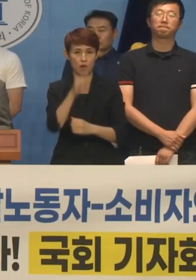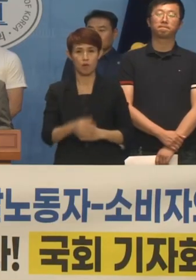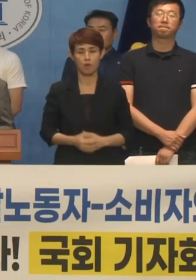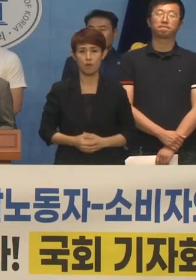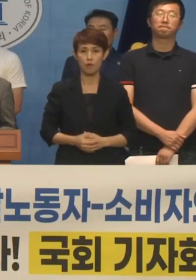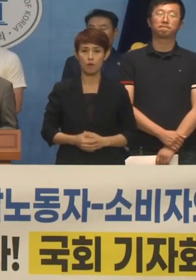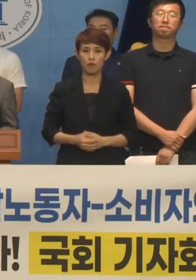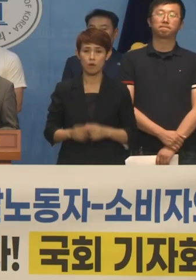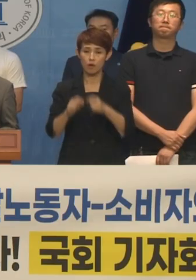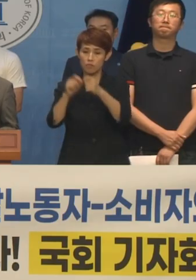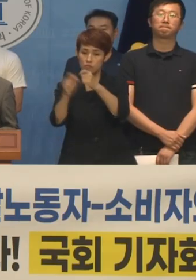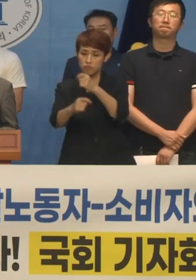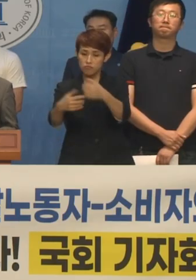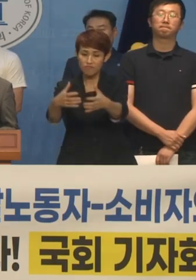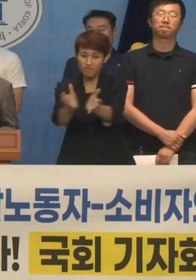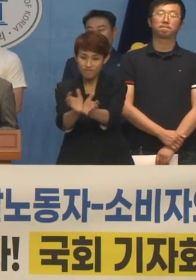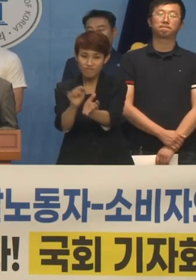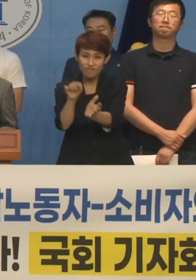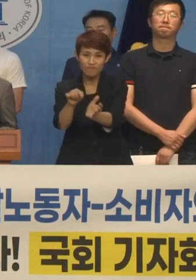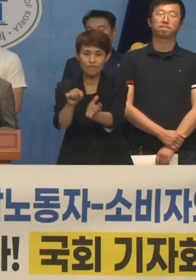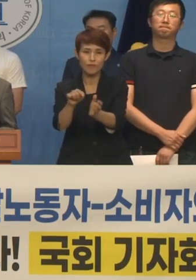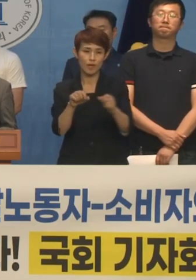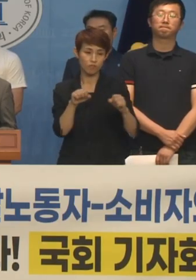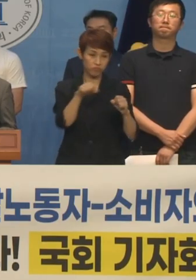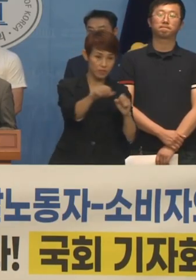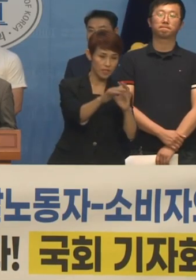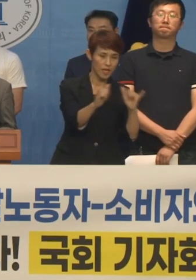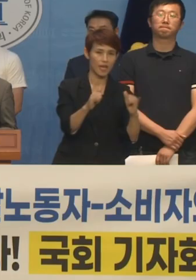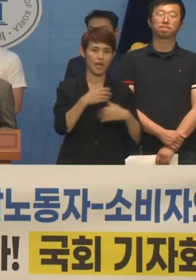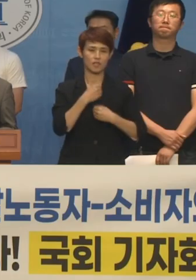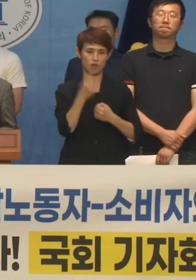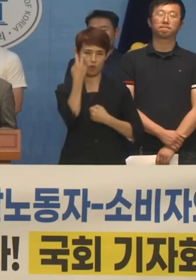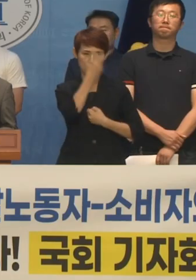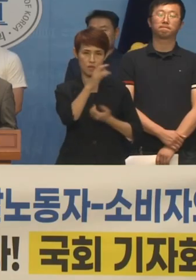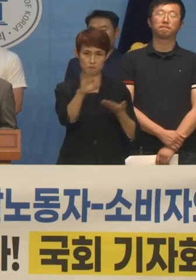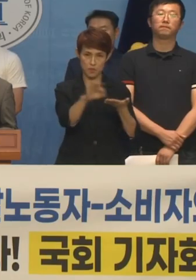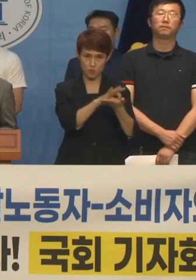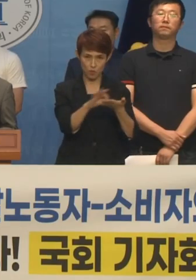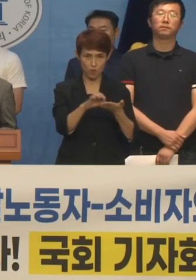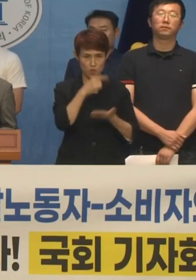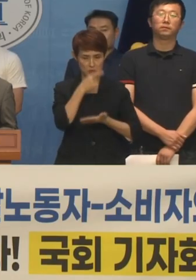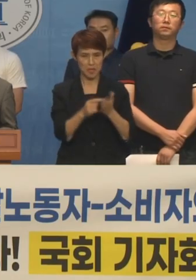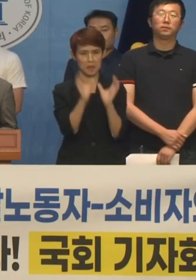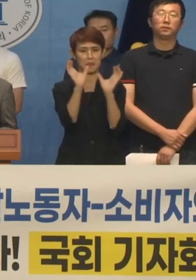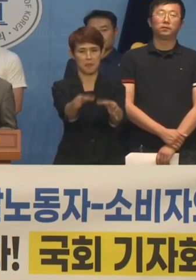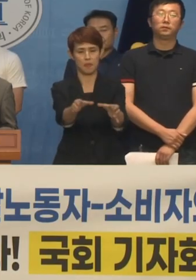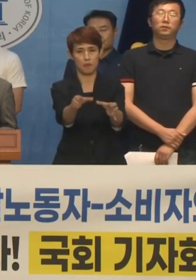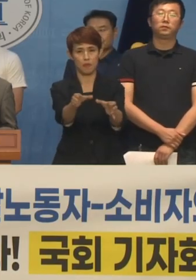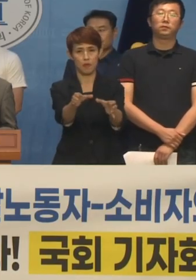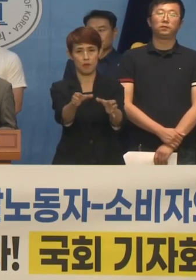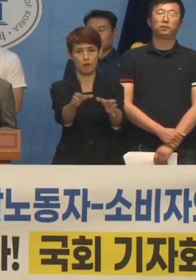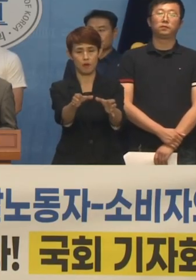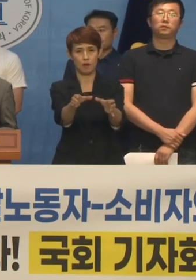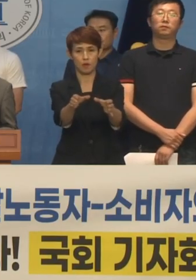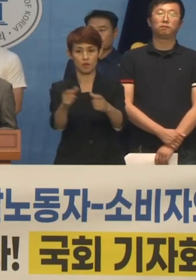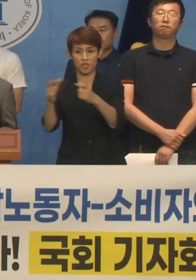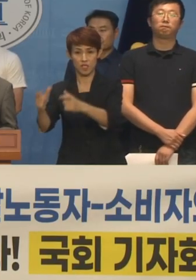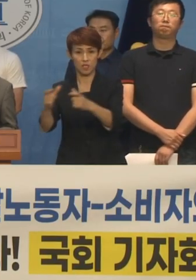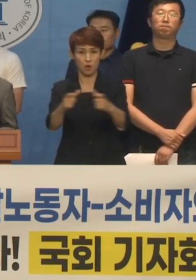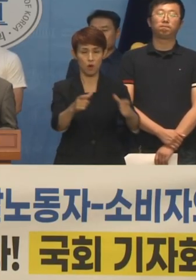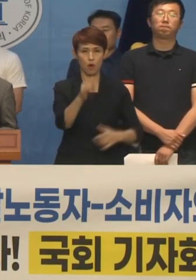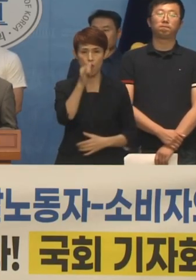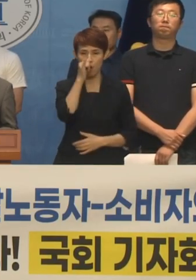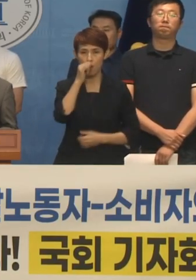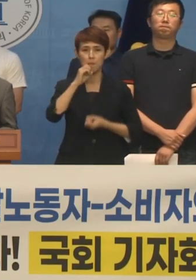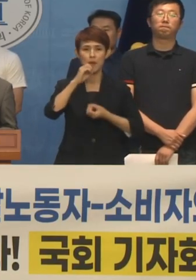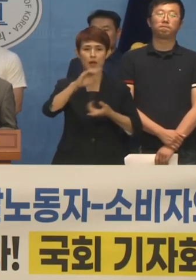플랫폼은 중간 대리점을 통해 라이더의 안전관리 비용과 리스크를 떠넘기는 것은 물론 지역에 현존하는